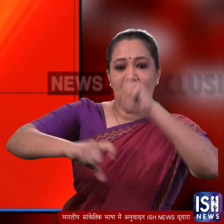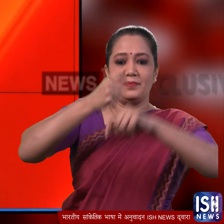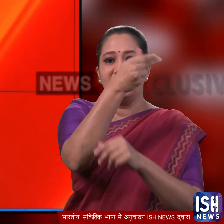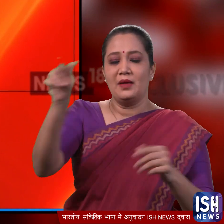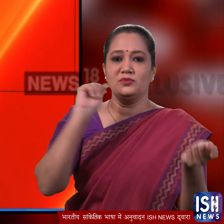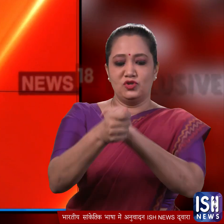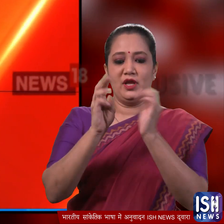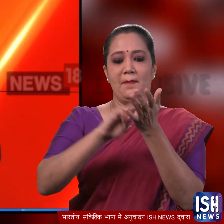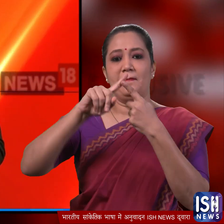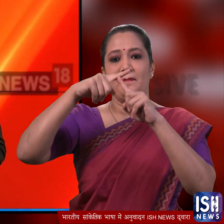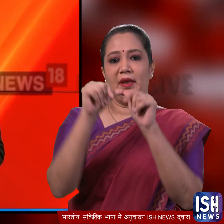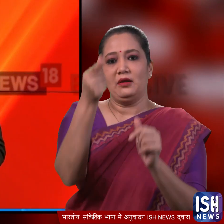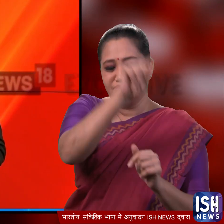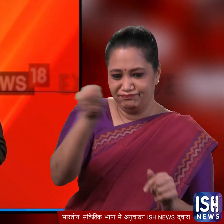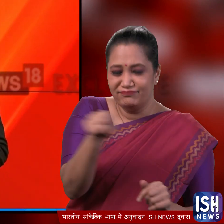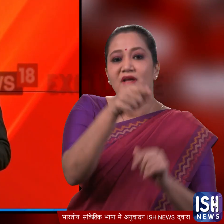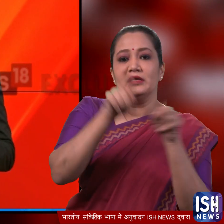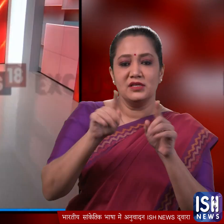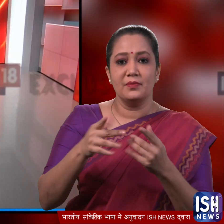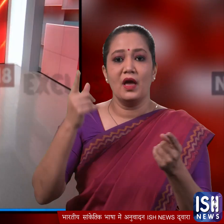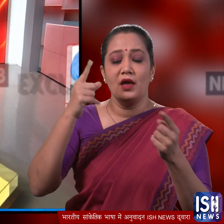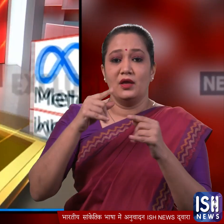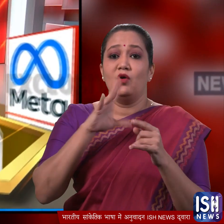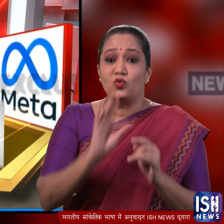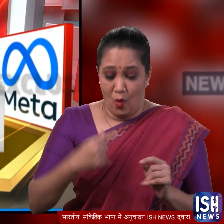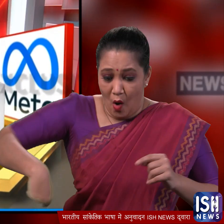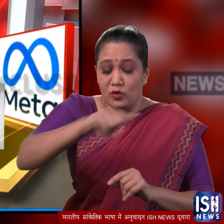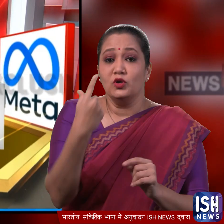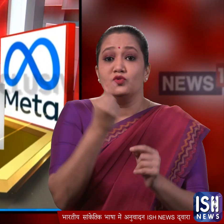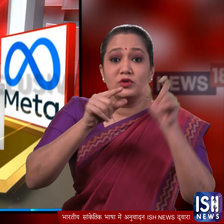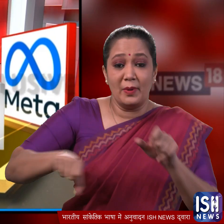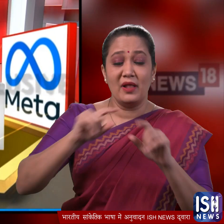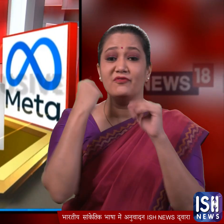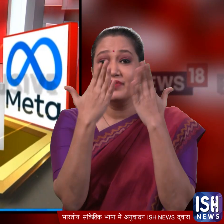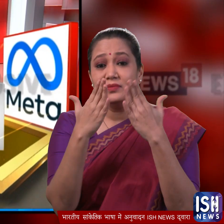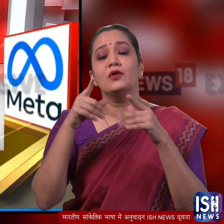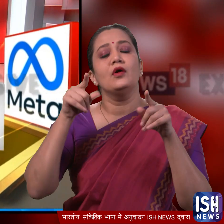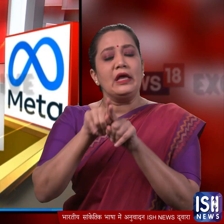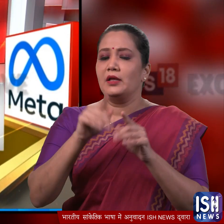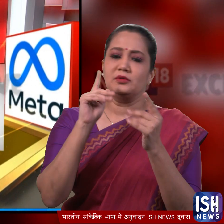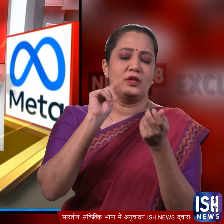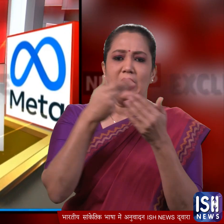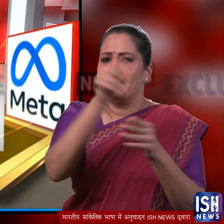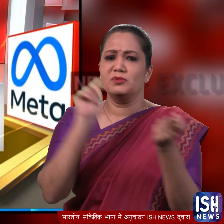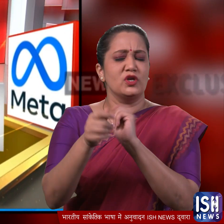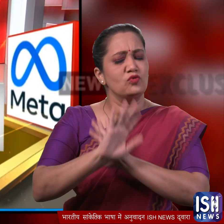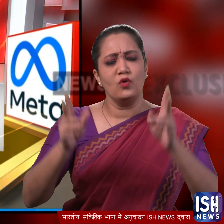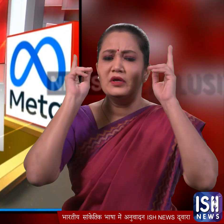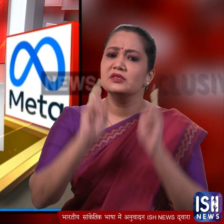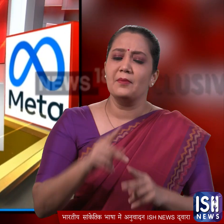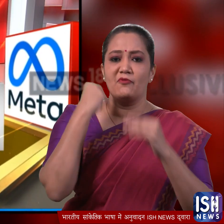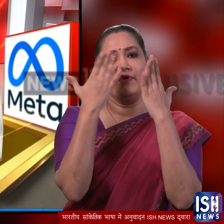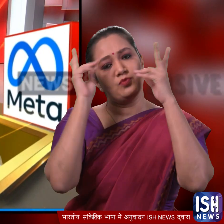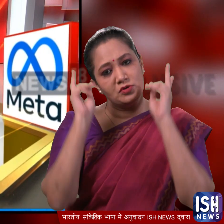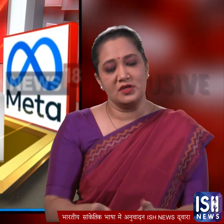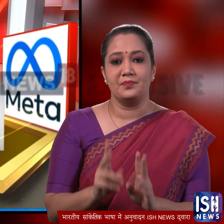अपनी कंपनी का नाम बदलकर मेटा कर दिया, लेकिन जिस सोशल नेटवर्किंग साइट फेसबुक को लोग इस्तेमाल करते हैं उसका नाम नहीं बदला है, वो अब